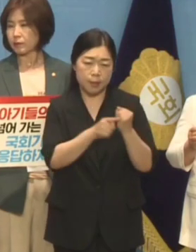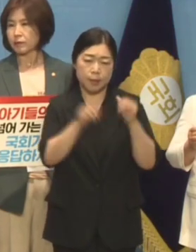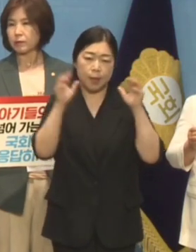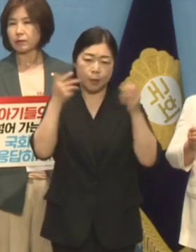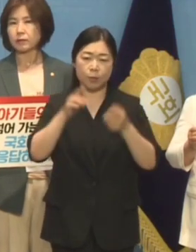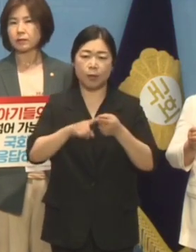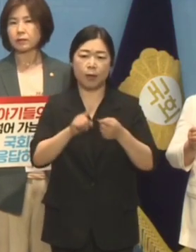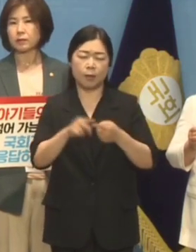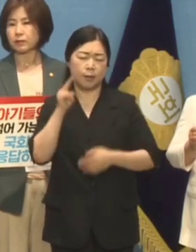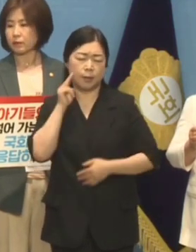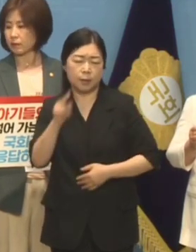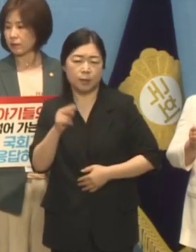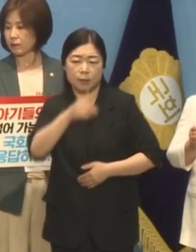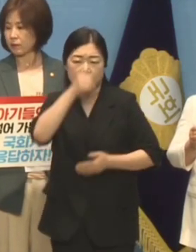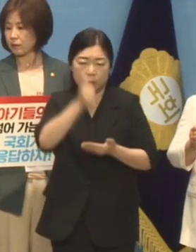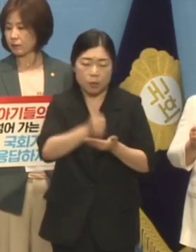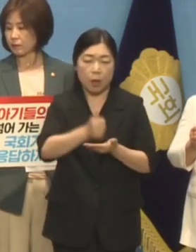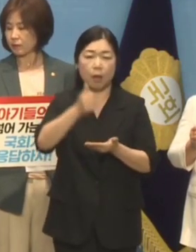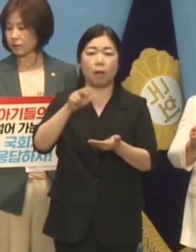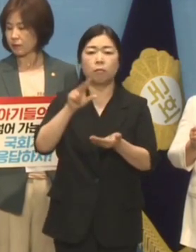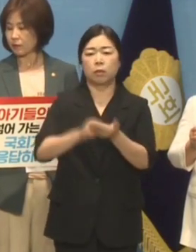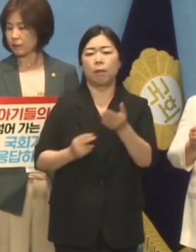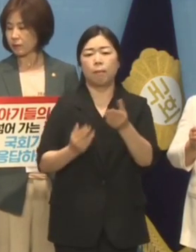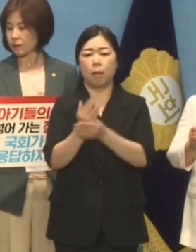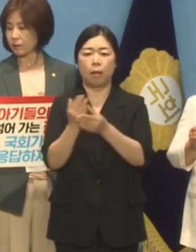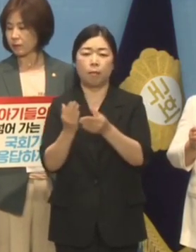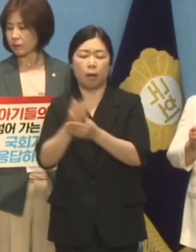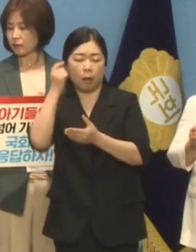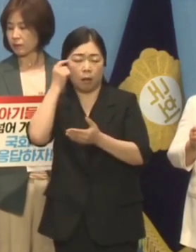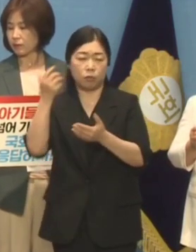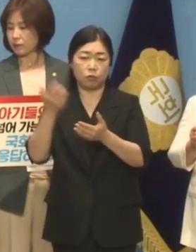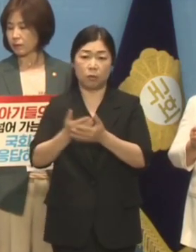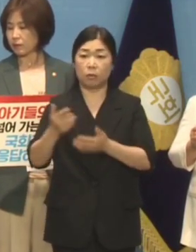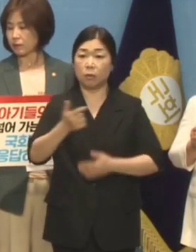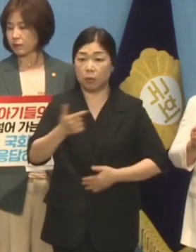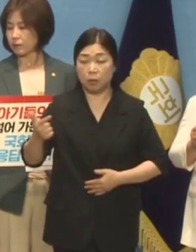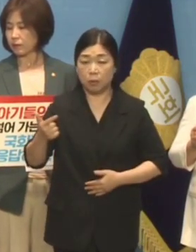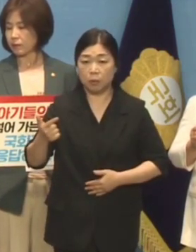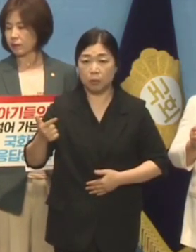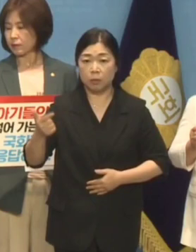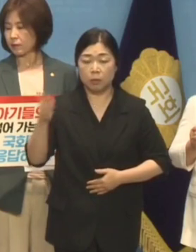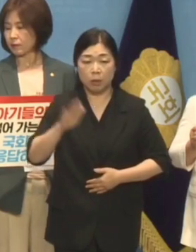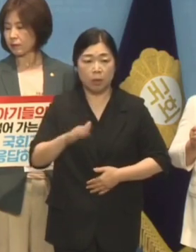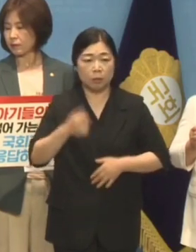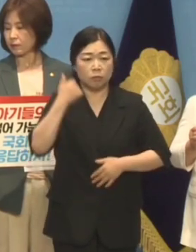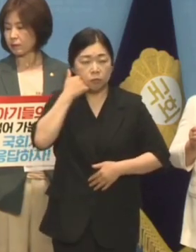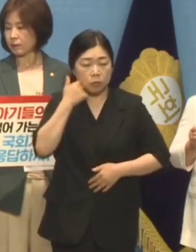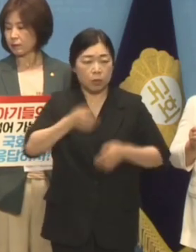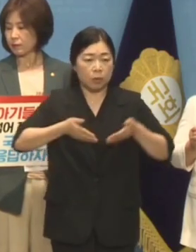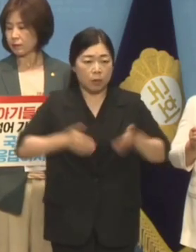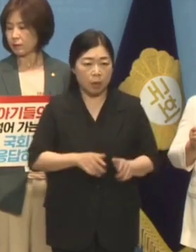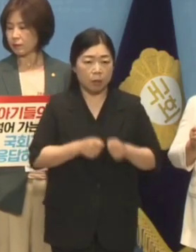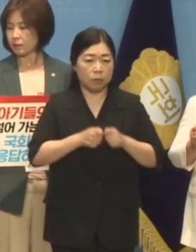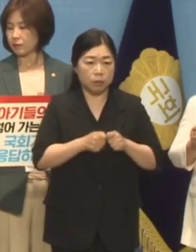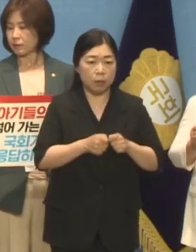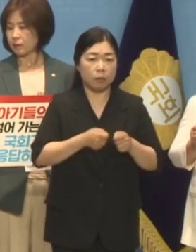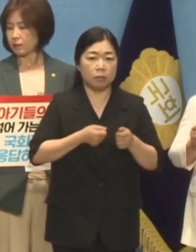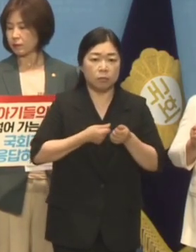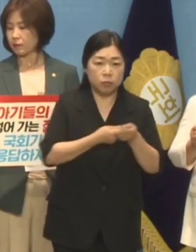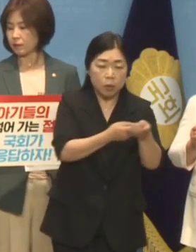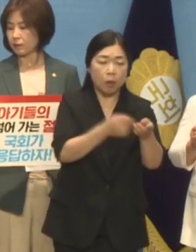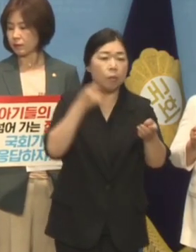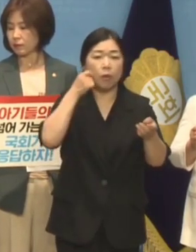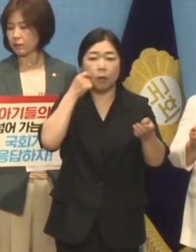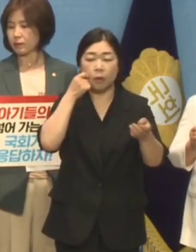대한 끔찍한 범죄 보도가 충격을 주고 있습니다. 그러나 추적조차 불가능한 병원 밖